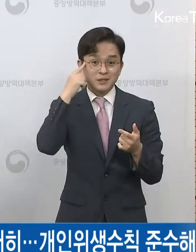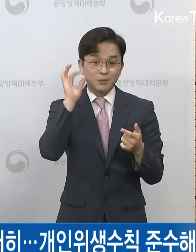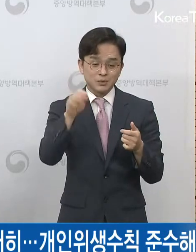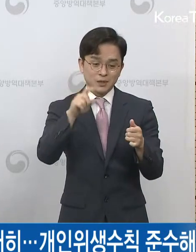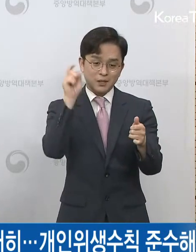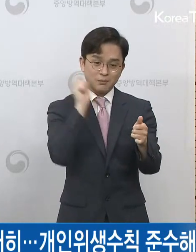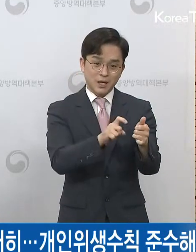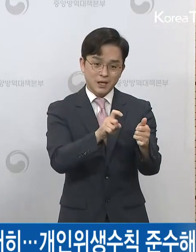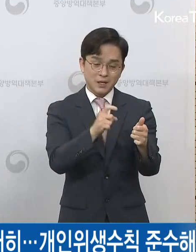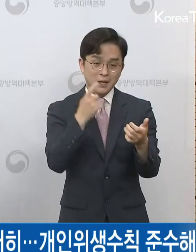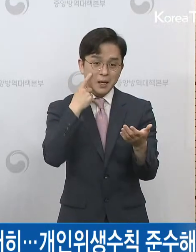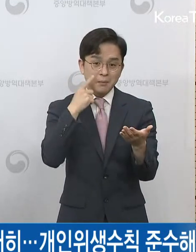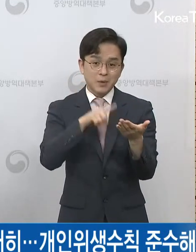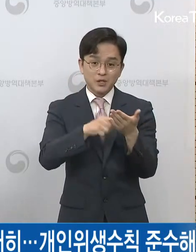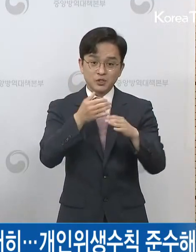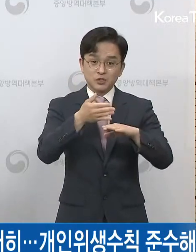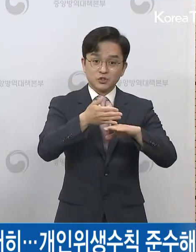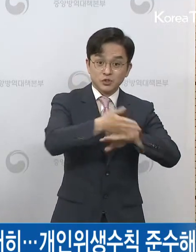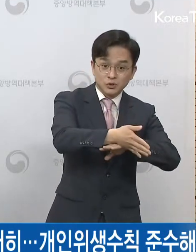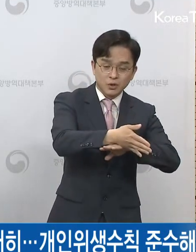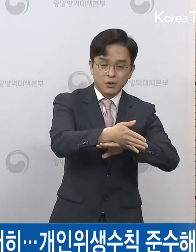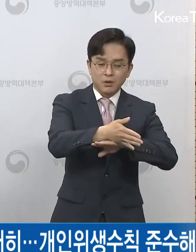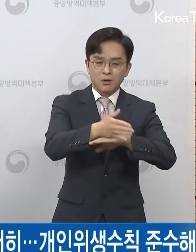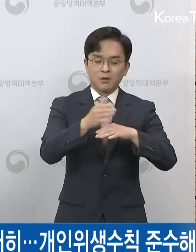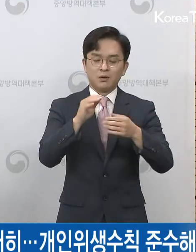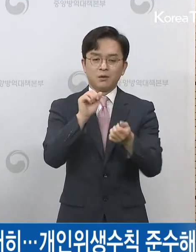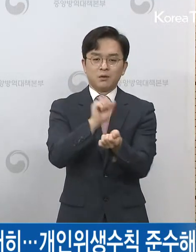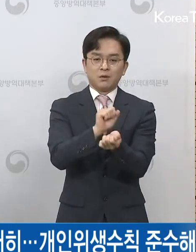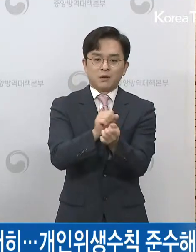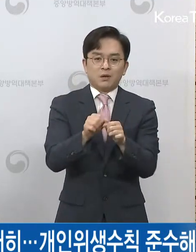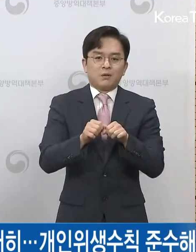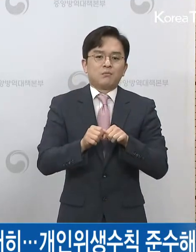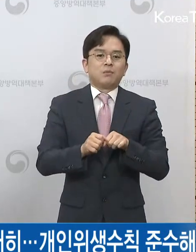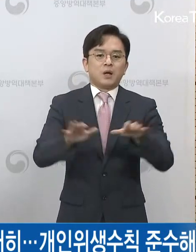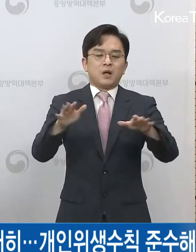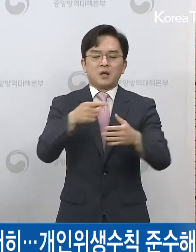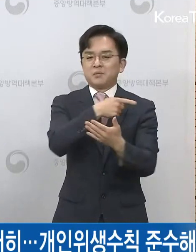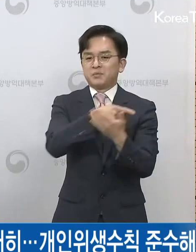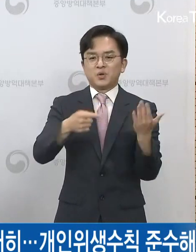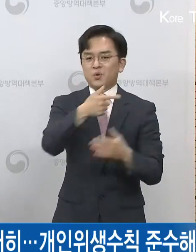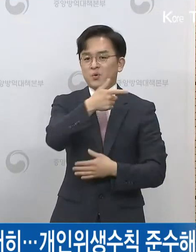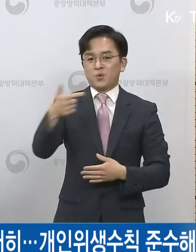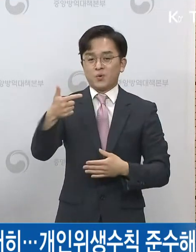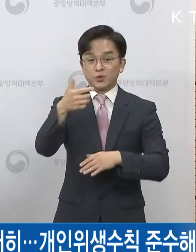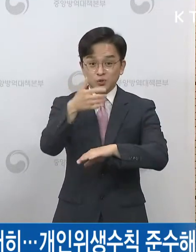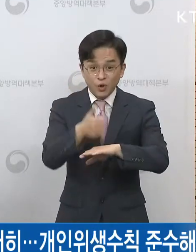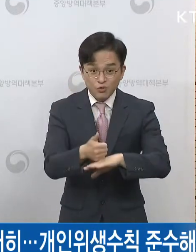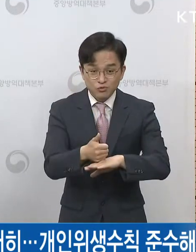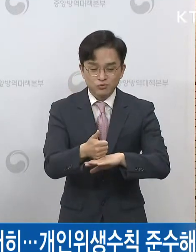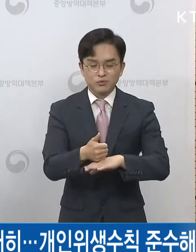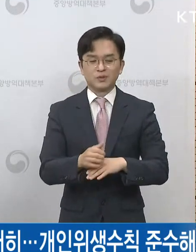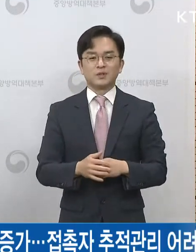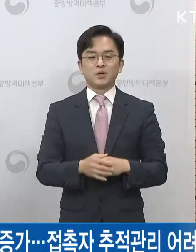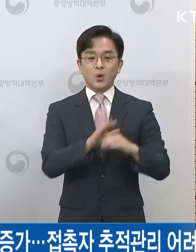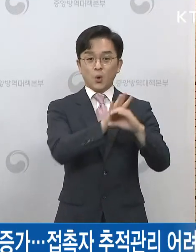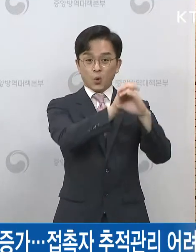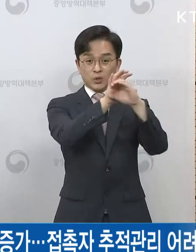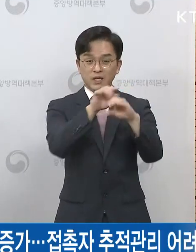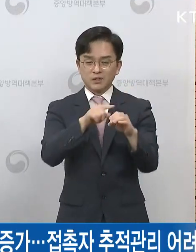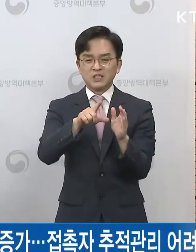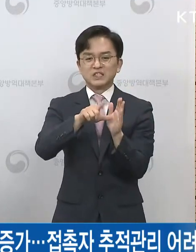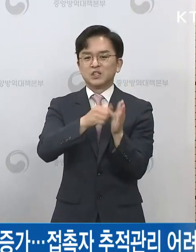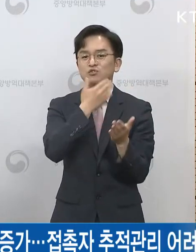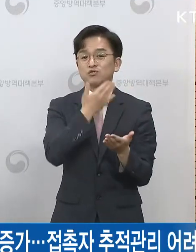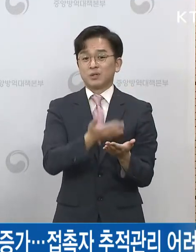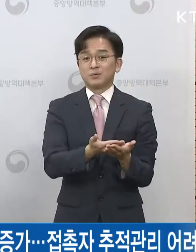추가 전파로 확산되어 피해가 커질 수 있습니다. 결국 시간과의 싸움입니다. 추가 감염 확산을 막기